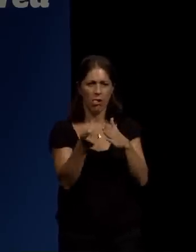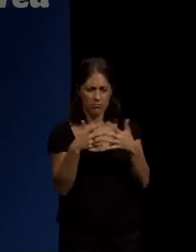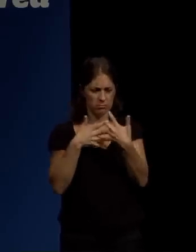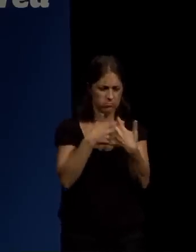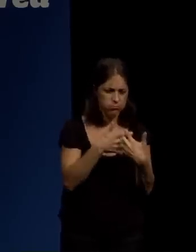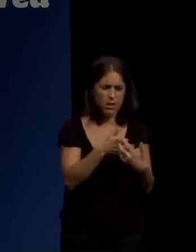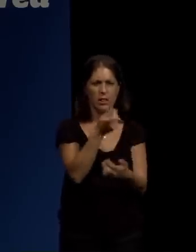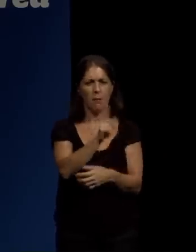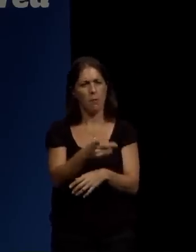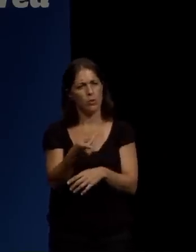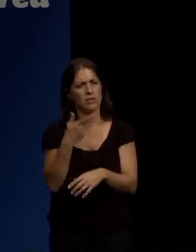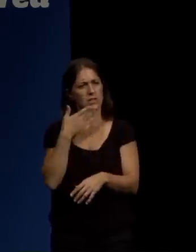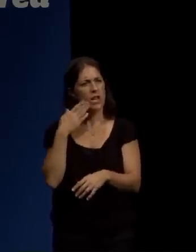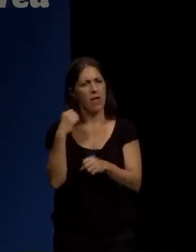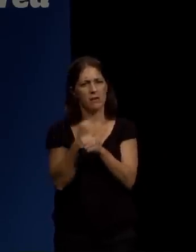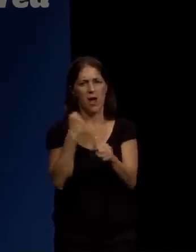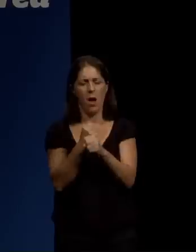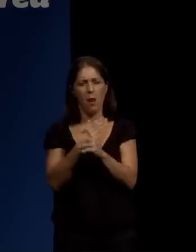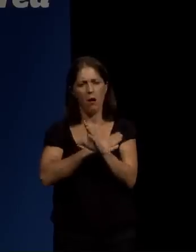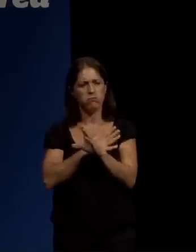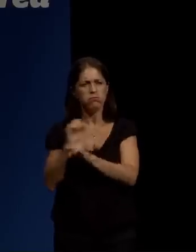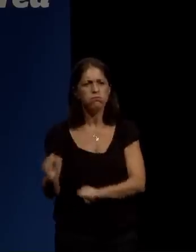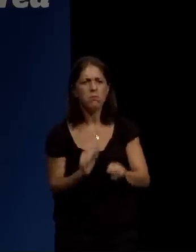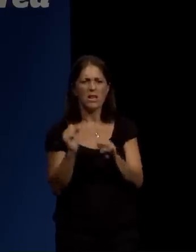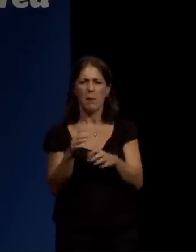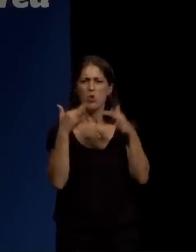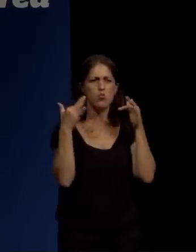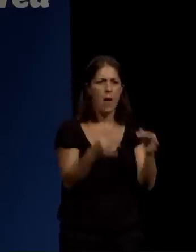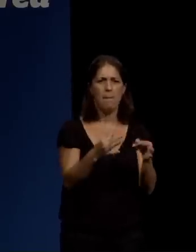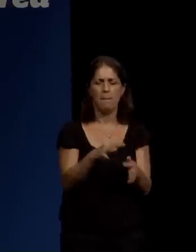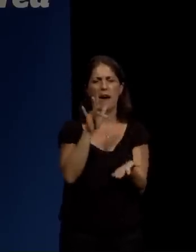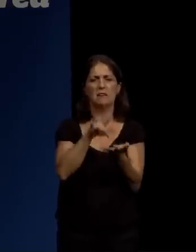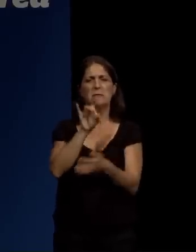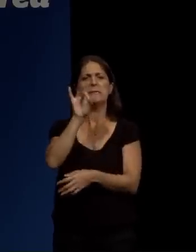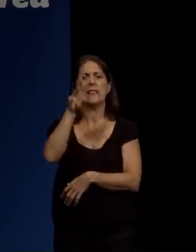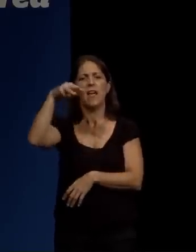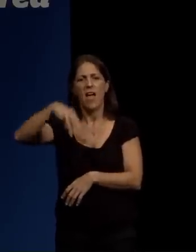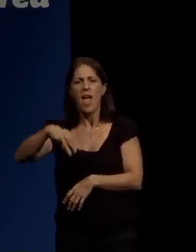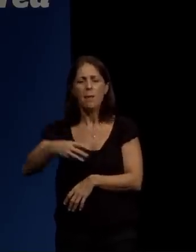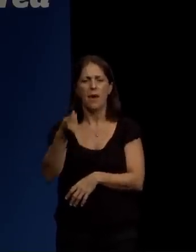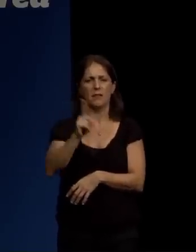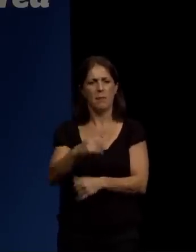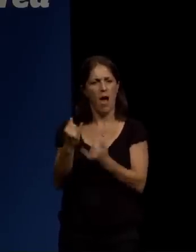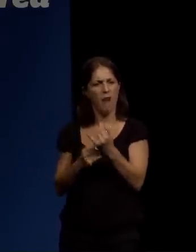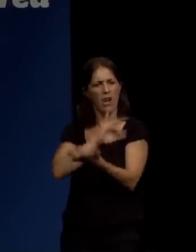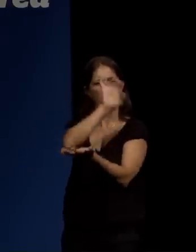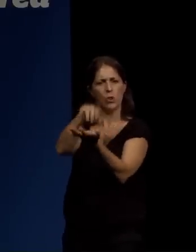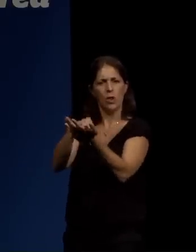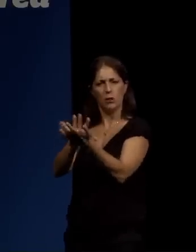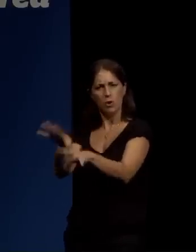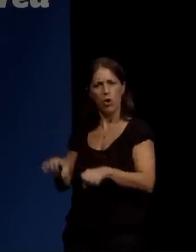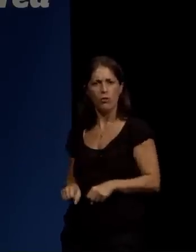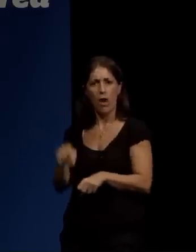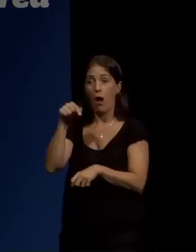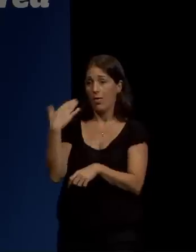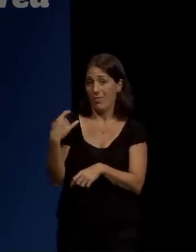pola dignidade obreira, da loita do nunca máis, do 15M, da loita da conquista democrática das institucións como a que protagonizastes